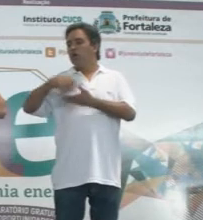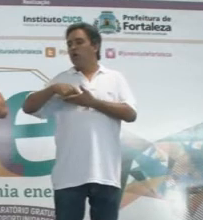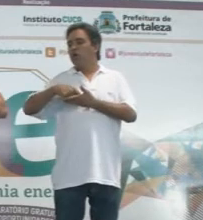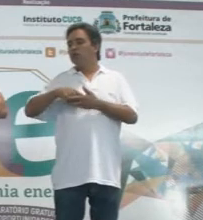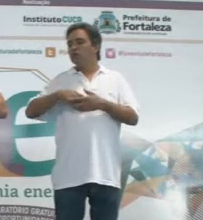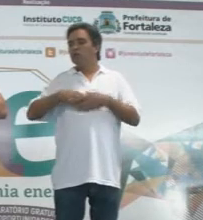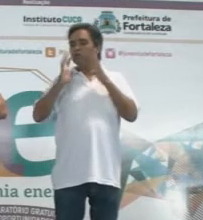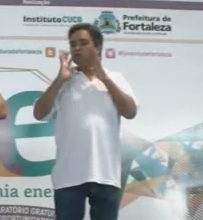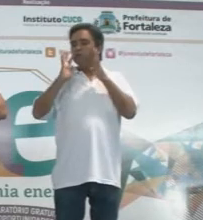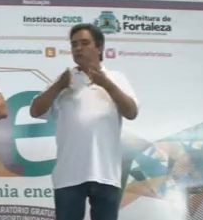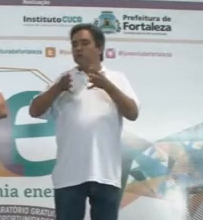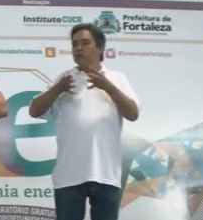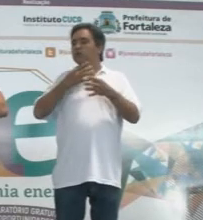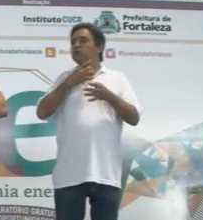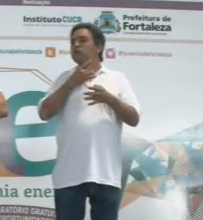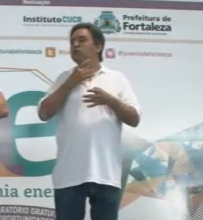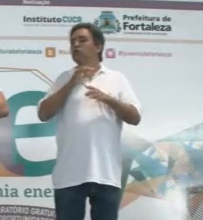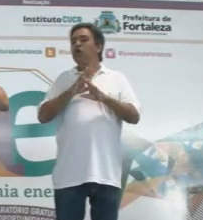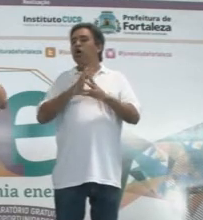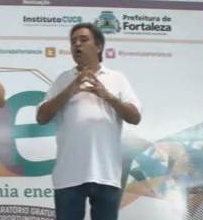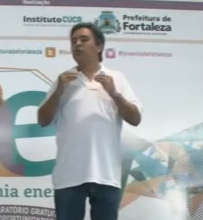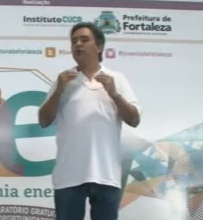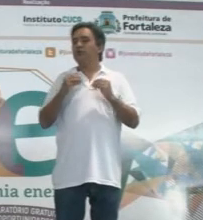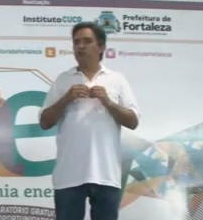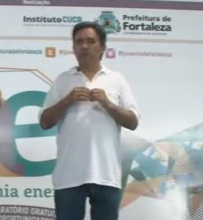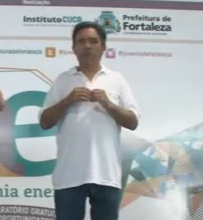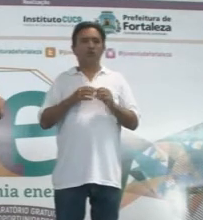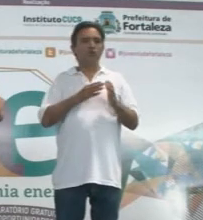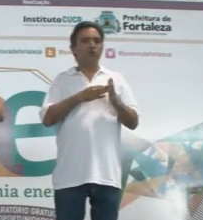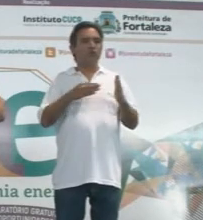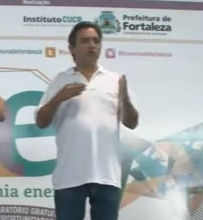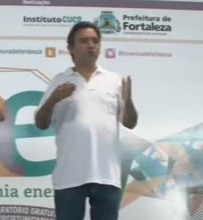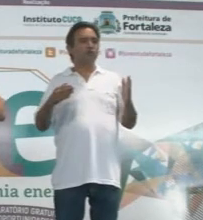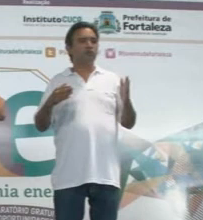sede. Tá? Eu estou com fome. Se alimente de